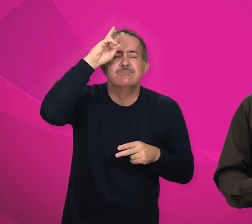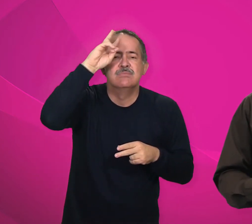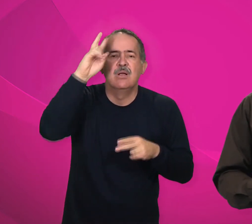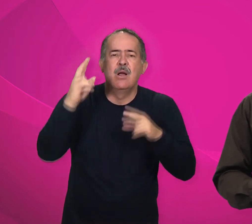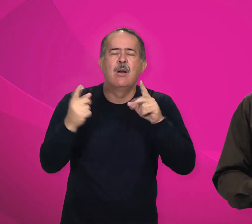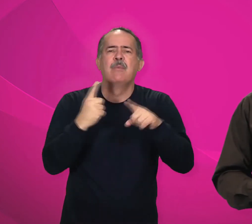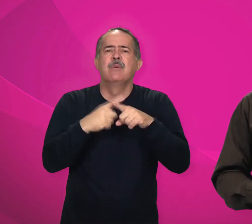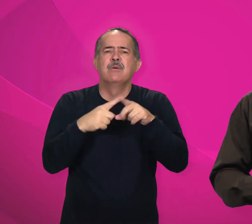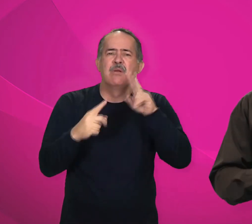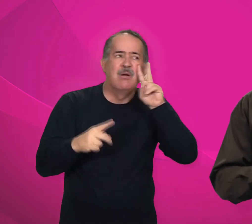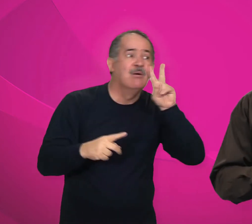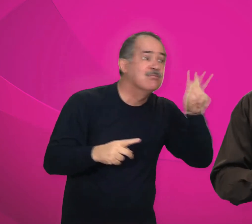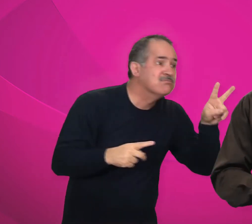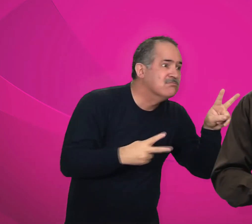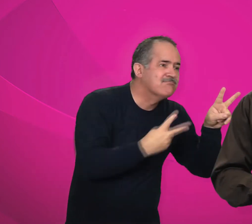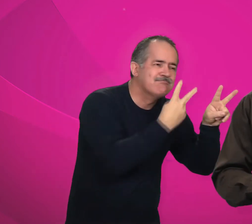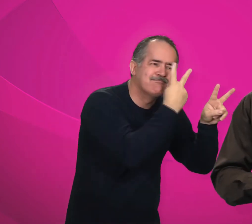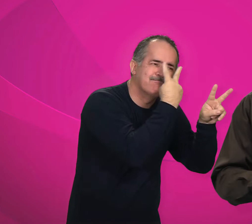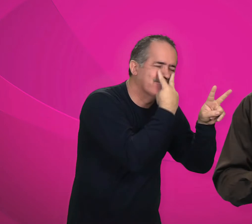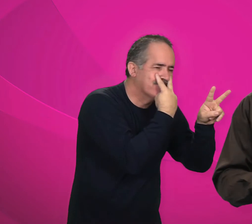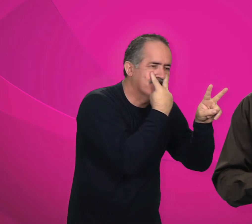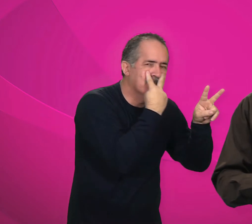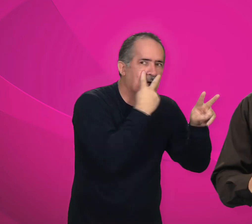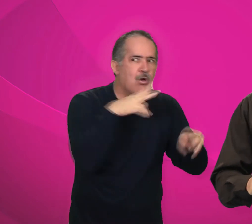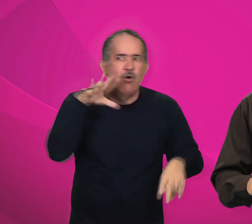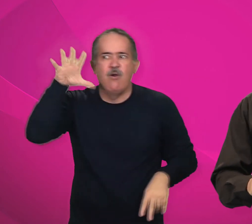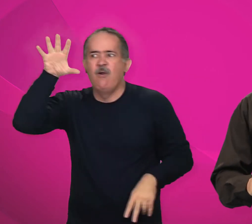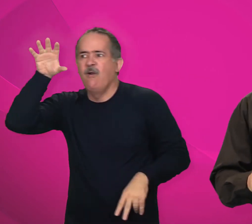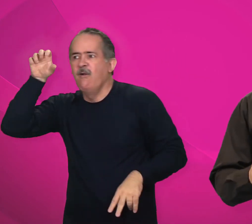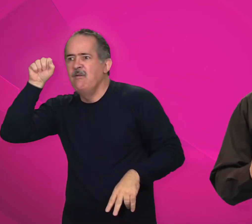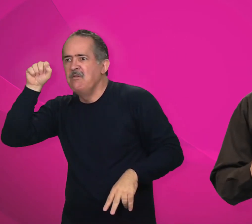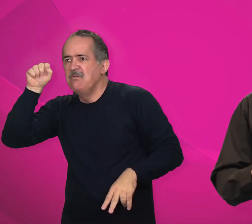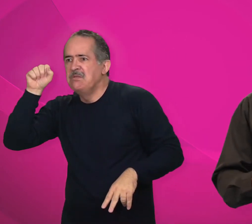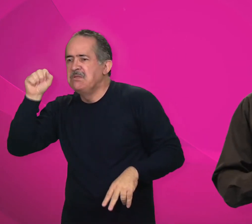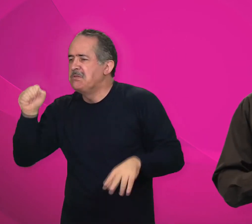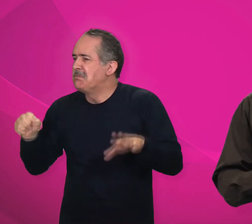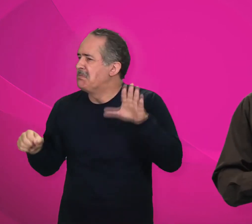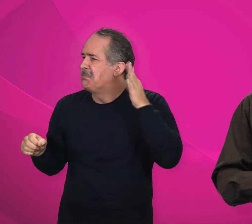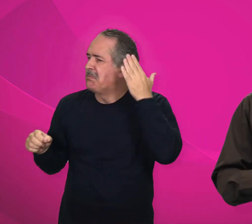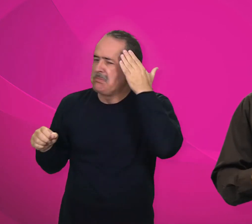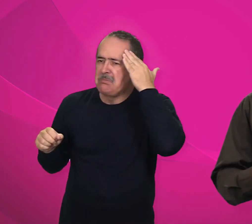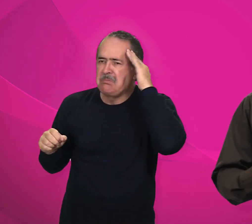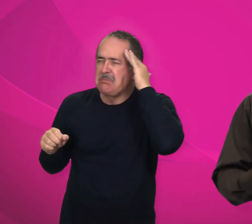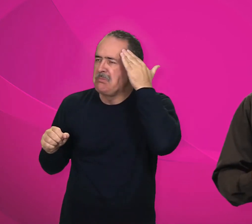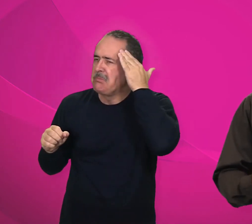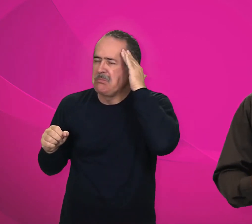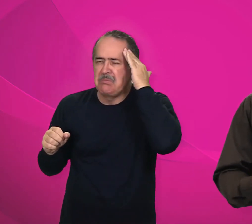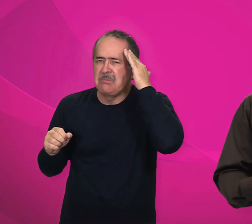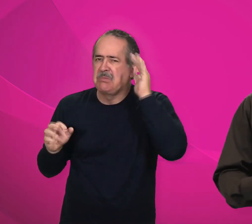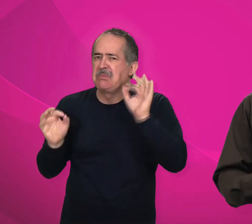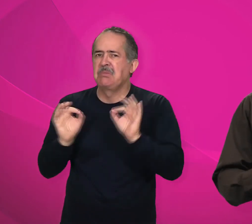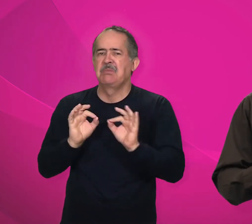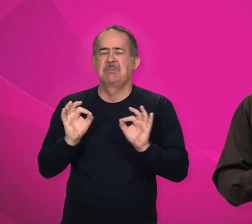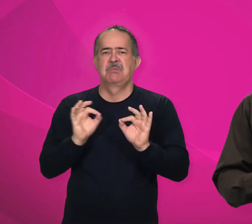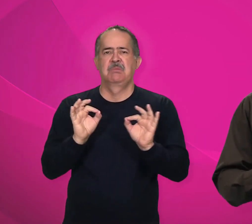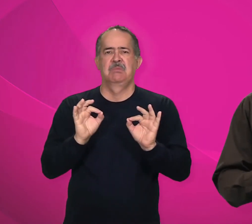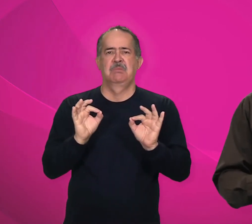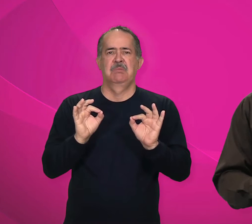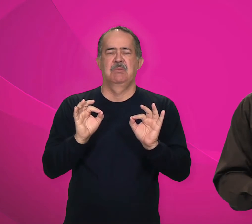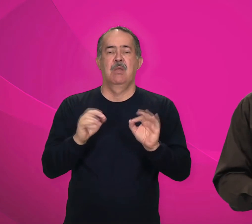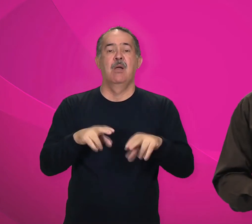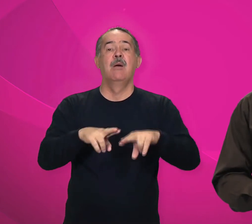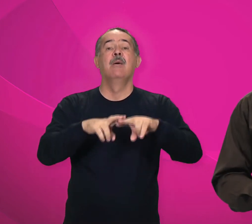falo em parábolas, porque olhando, eles não veem, e ouvindo, eles não escutam e